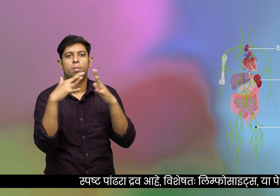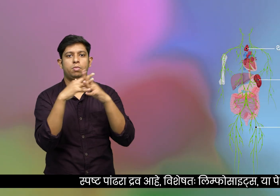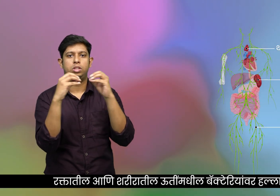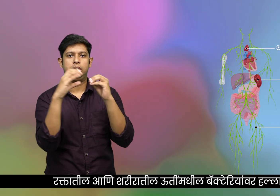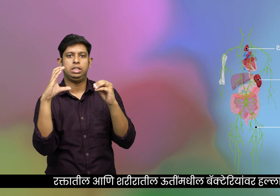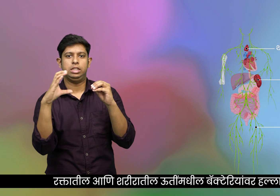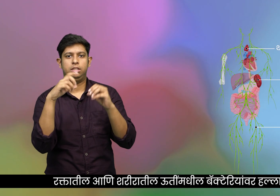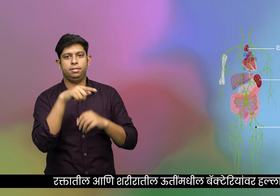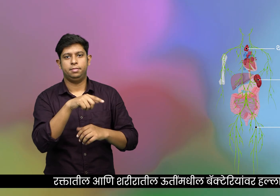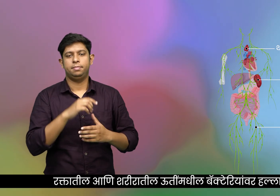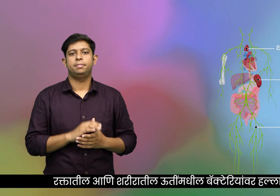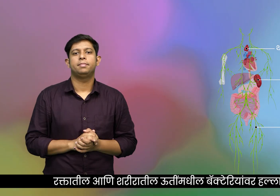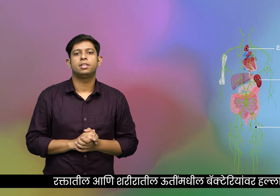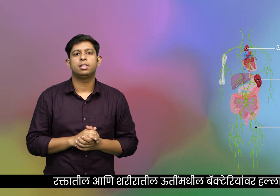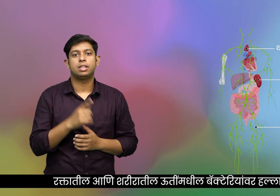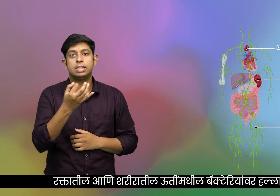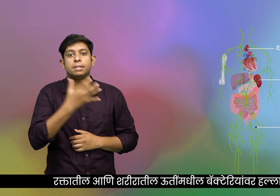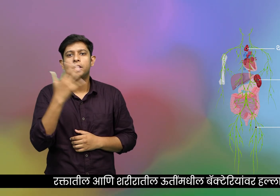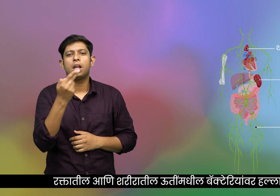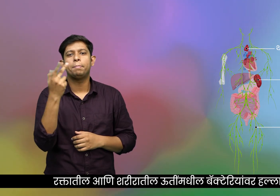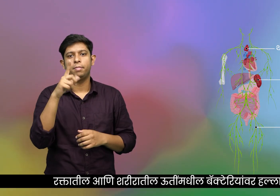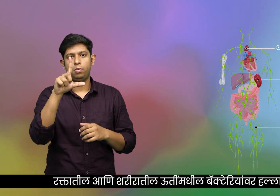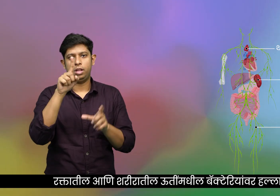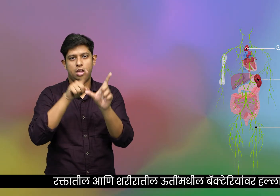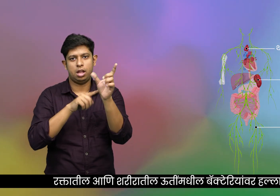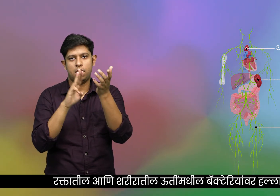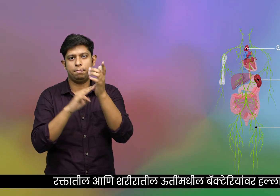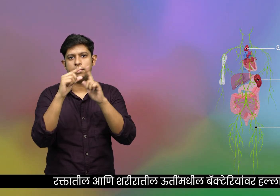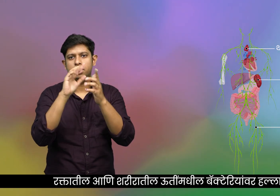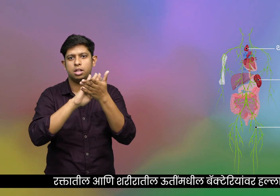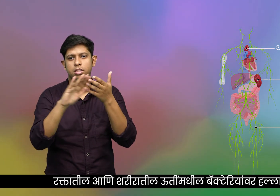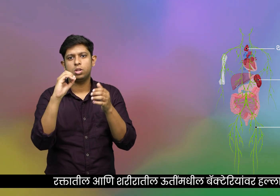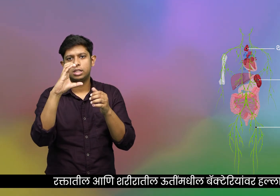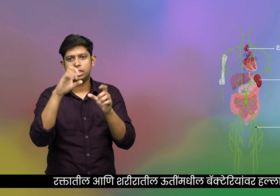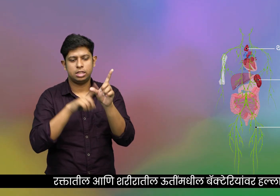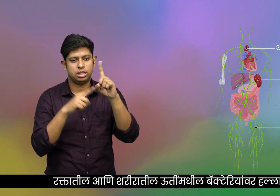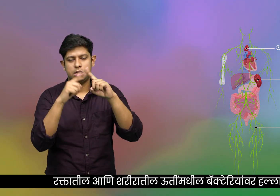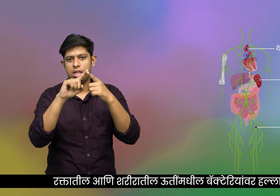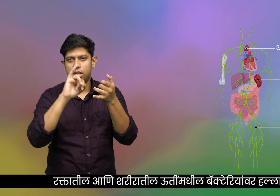पेशी रक्तातील आणि शरीरातील ऊतीमधील बॅक्टेरियावर हल्ला करतात.